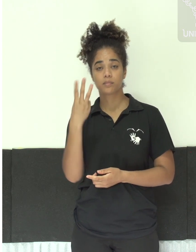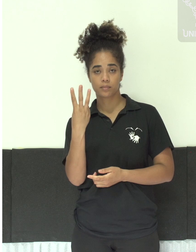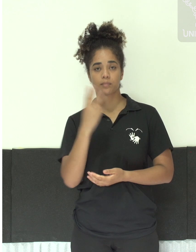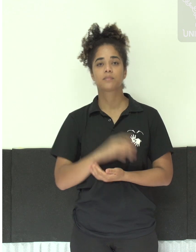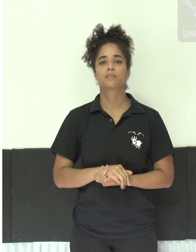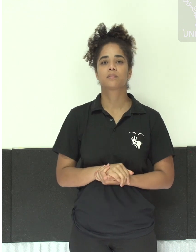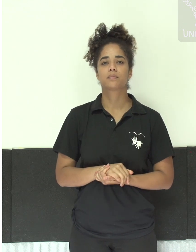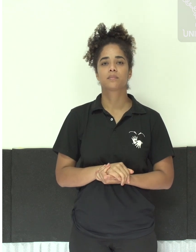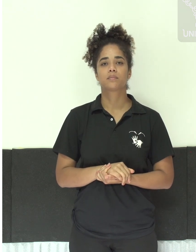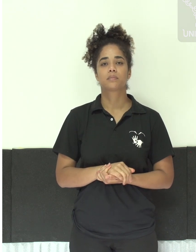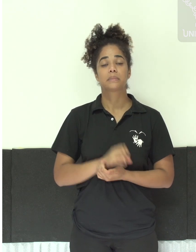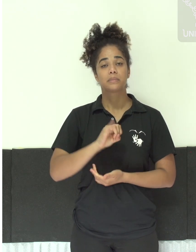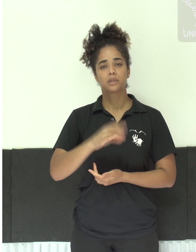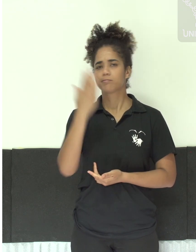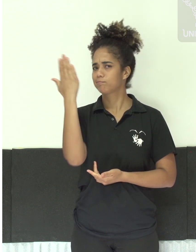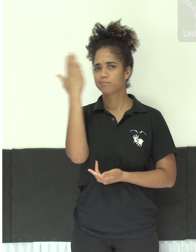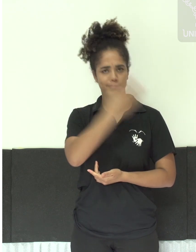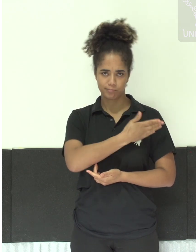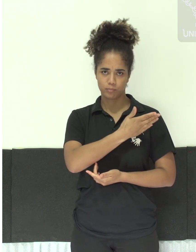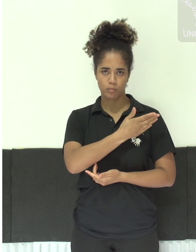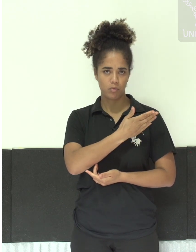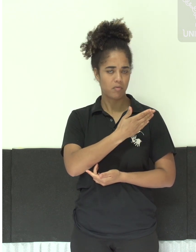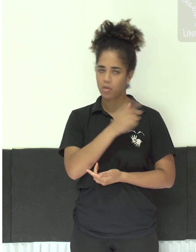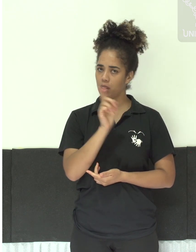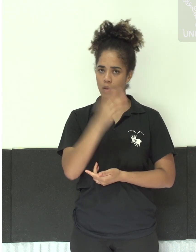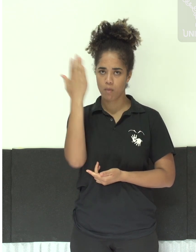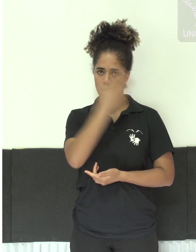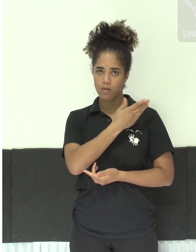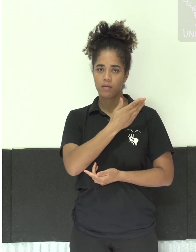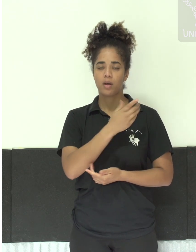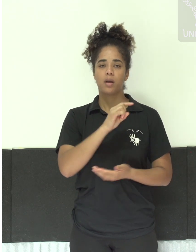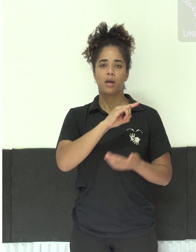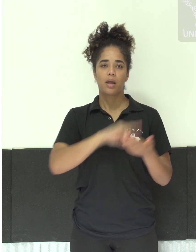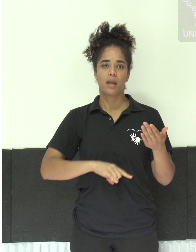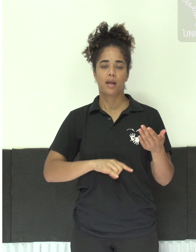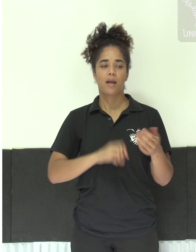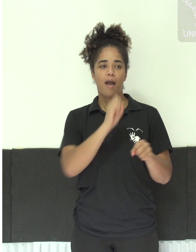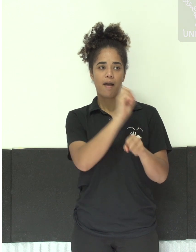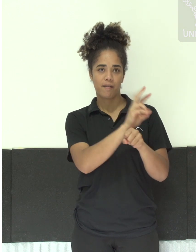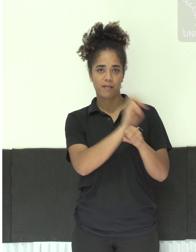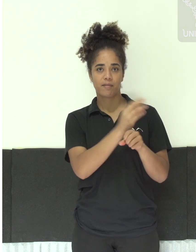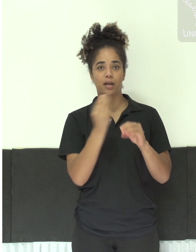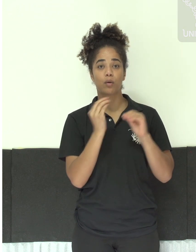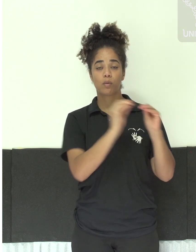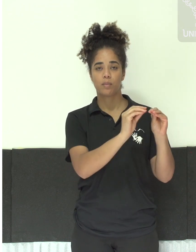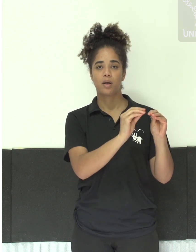10.2.3. Não comprovar a condição exigida para a ocupação da vaga em que foi classificado.